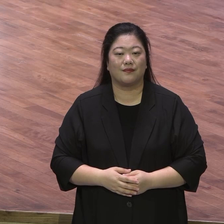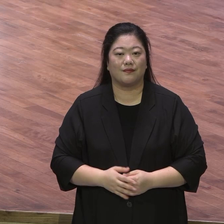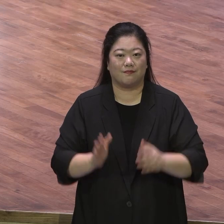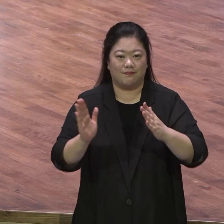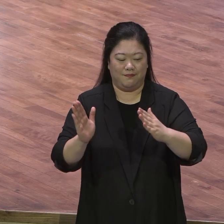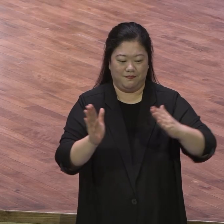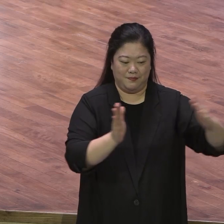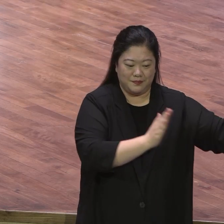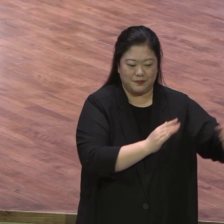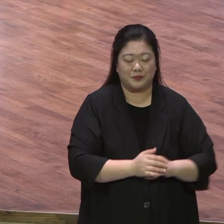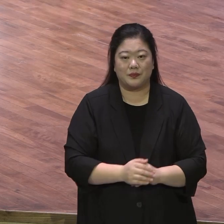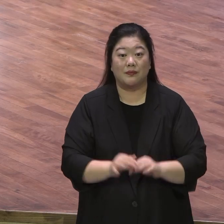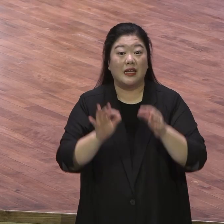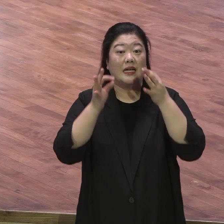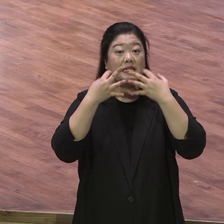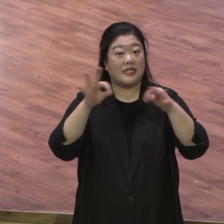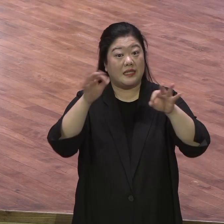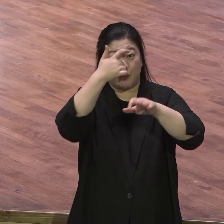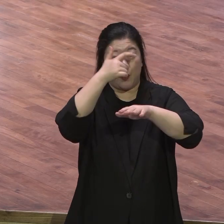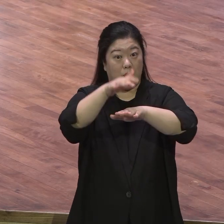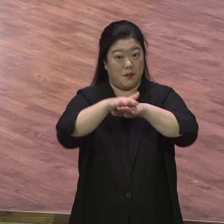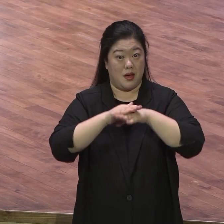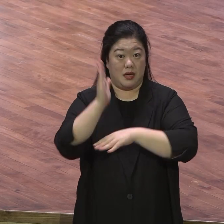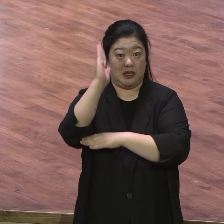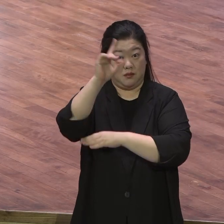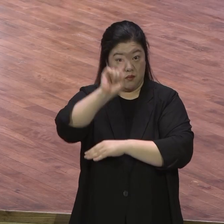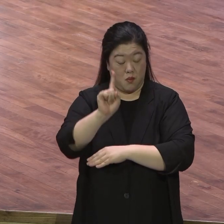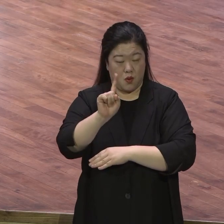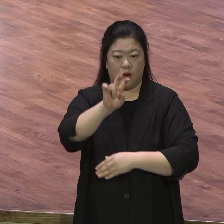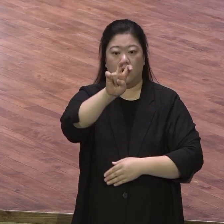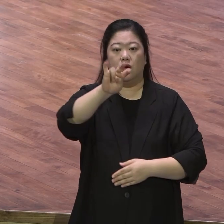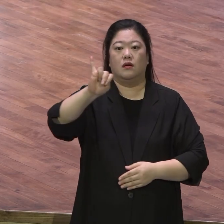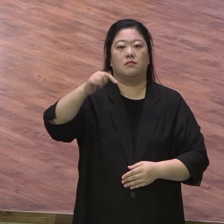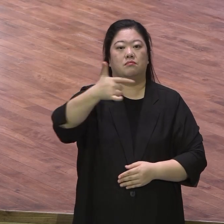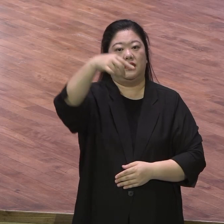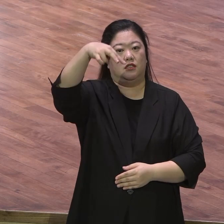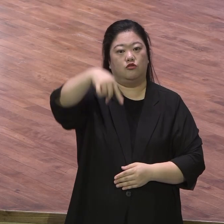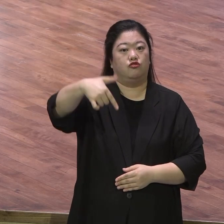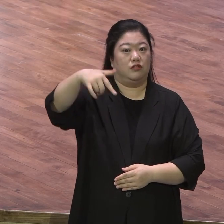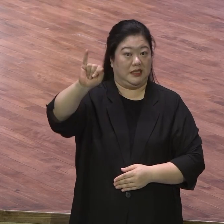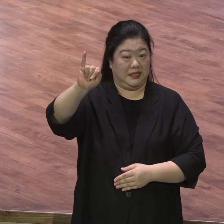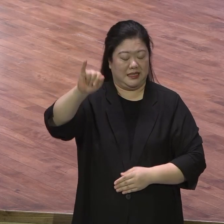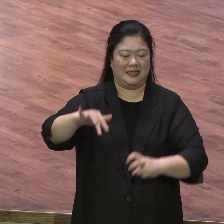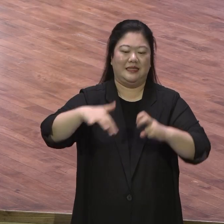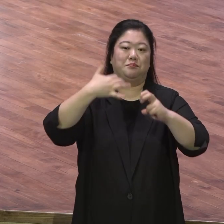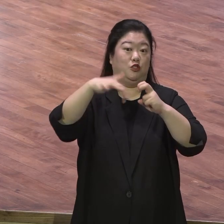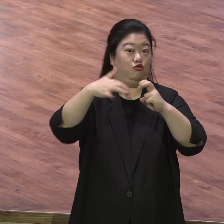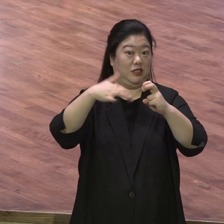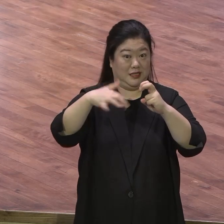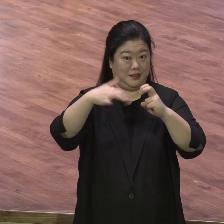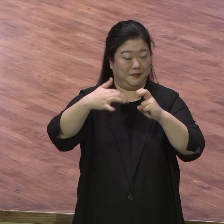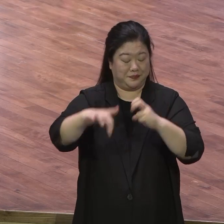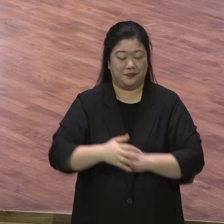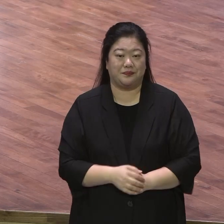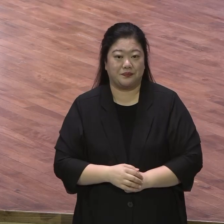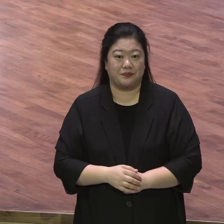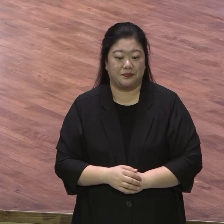민수기설을 그렇게 우리가 살펴보고 있는데 민수기 책은요 이스라엘 백성들이